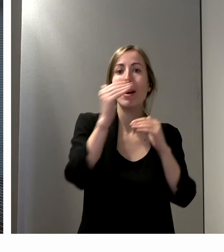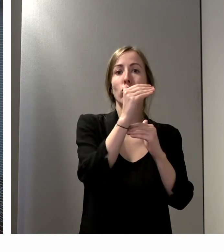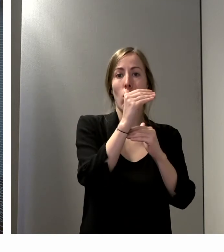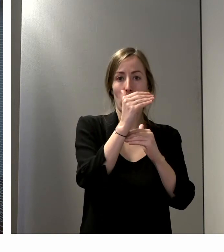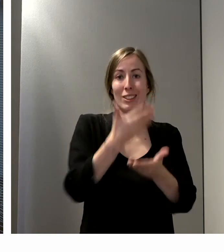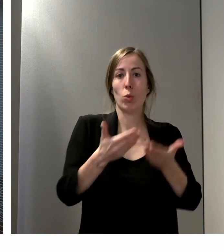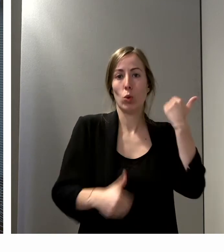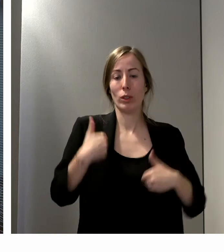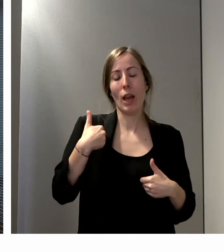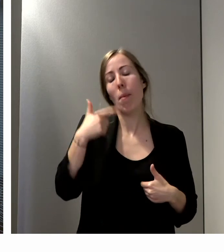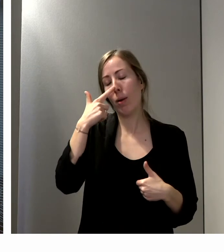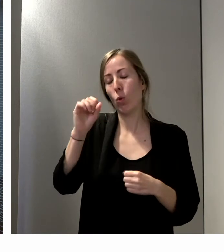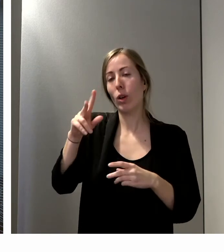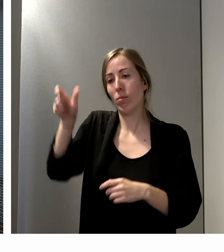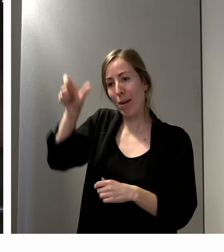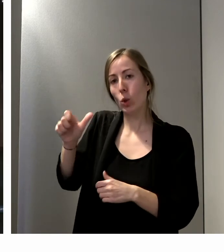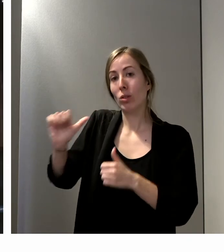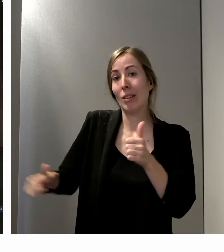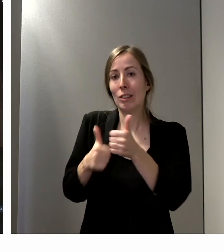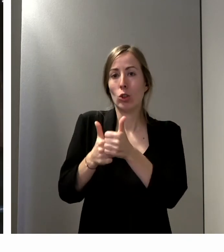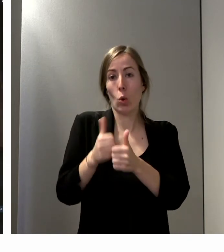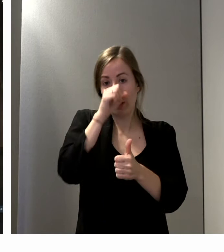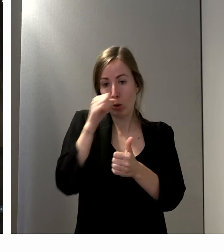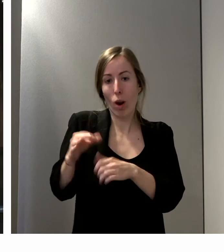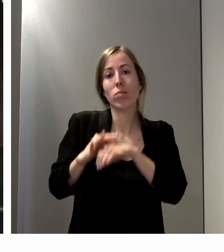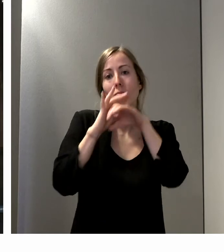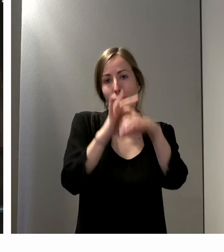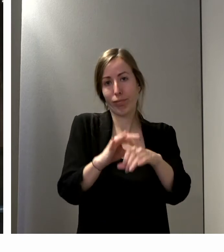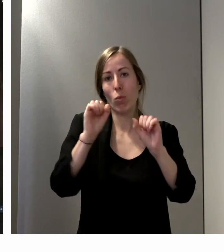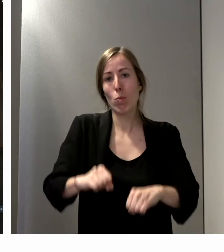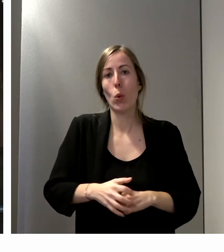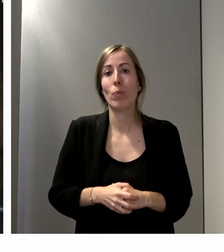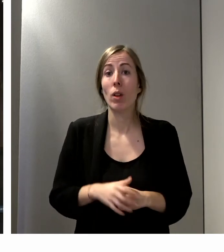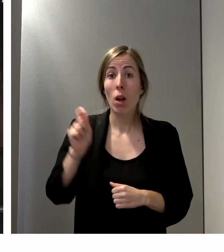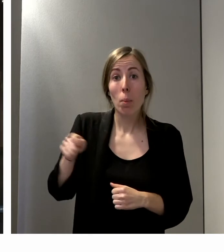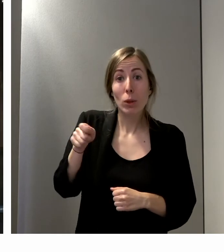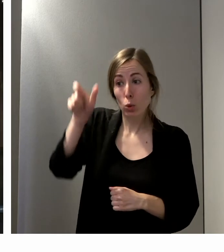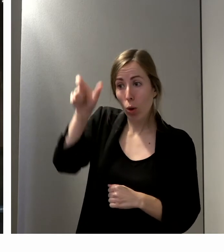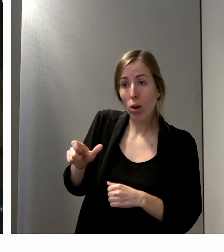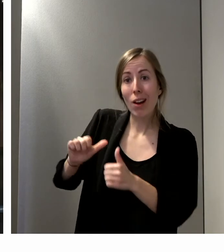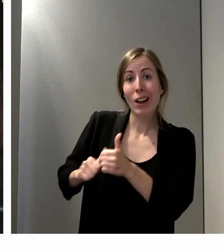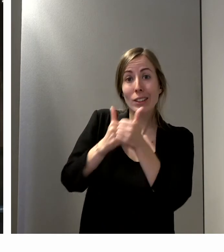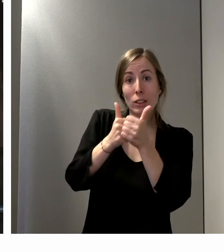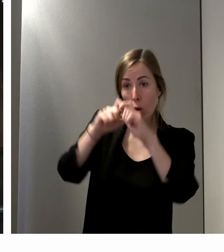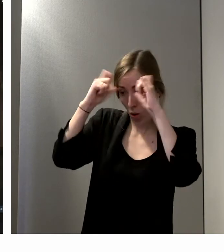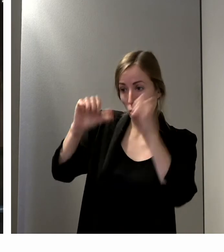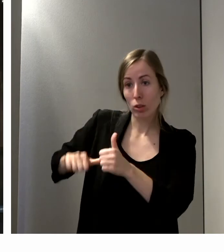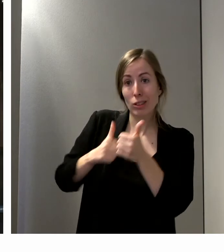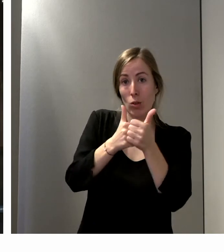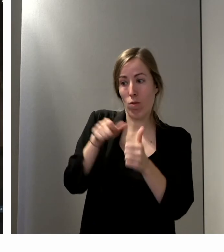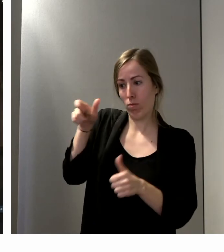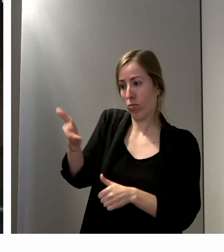assistant sexuel qui prodigue à ce moment-là l'accompagnement sexuel. Bien évidemment, ces assistants sexuels, vous l'avez rappelé, c'est très important, c'est la